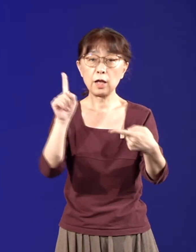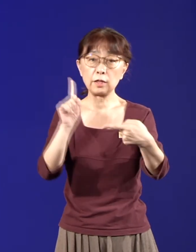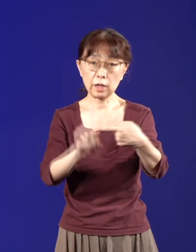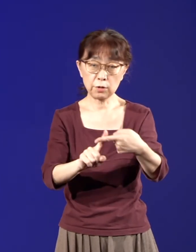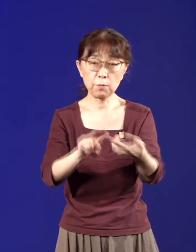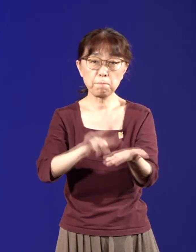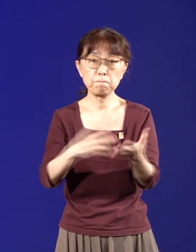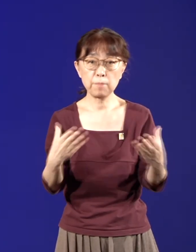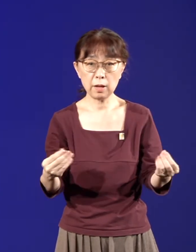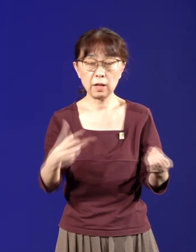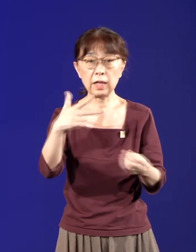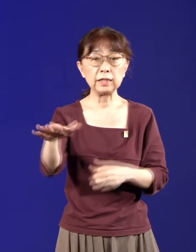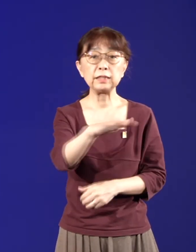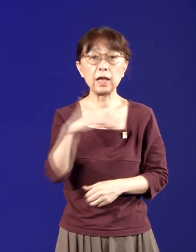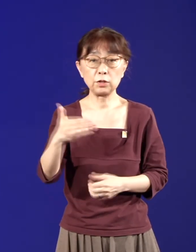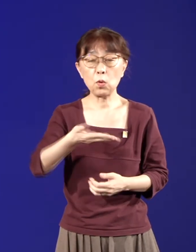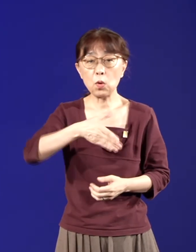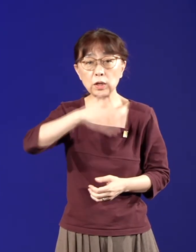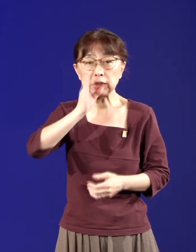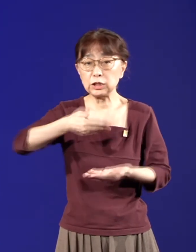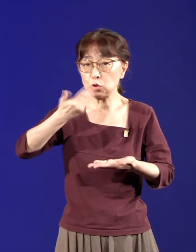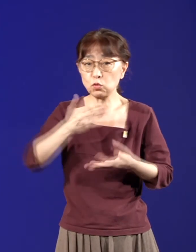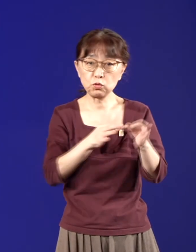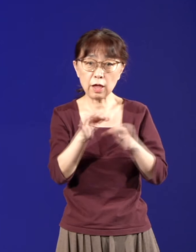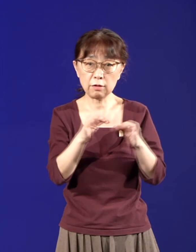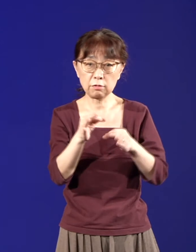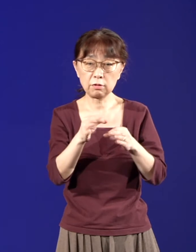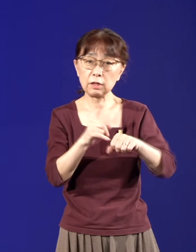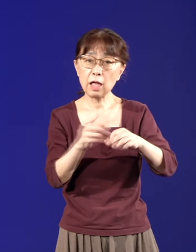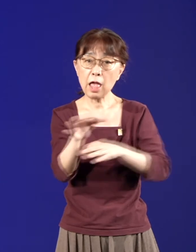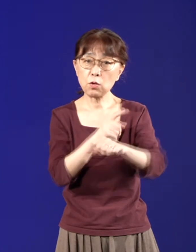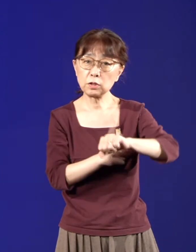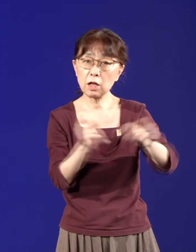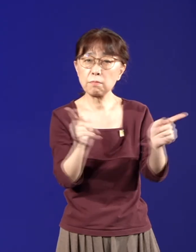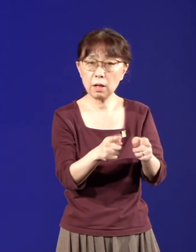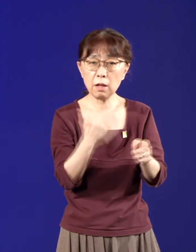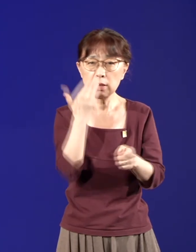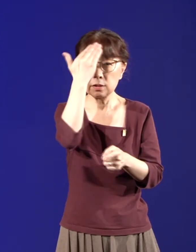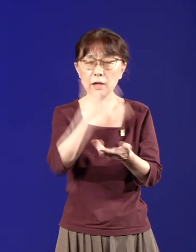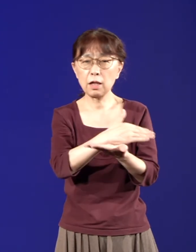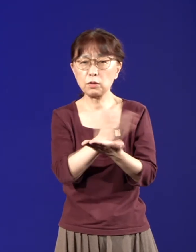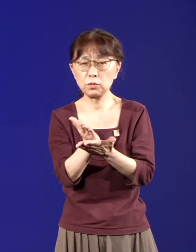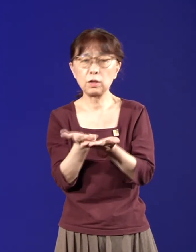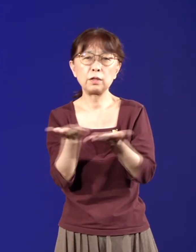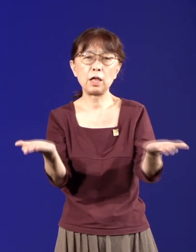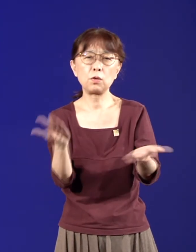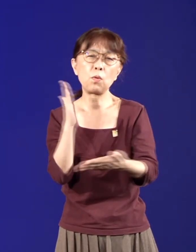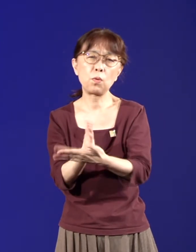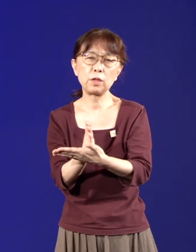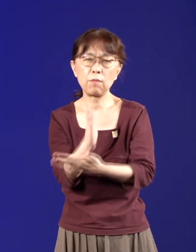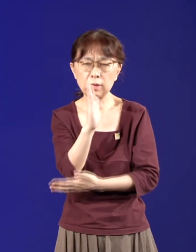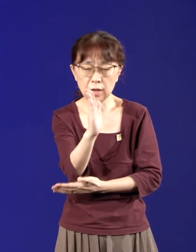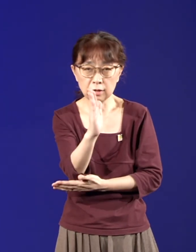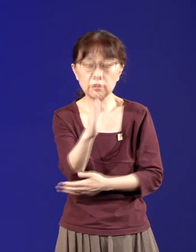市内の飲食店の皆様に営業時間の短縮、あるいは酒類の提供を行わないということについて協力